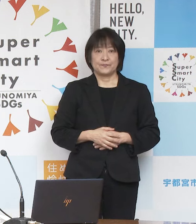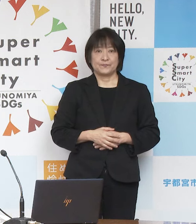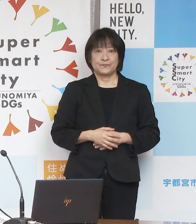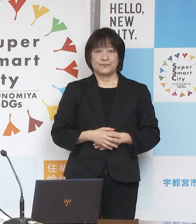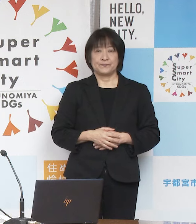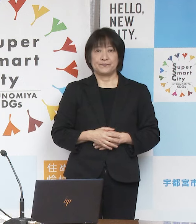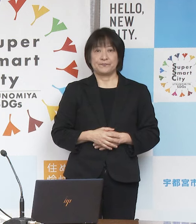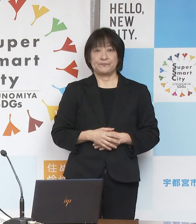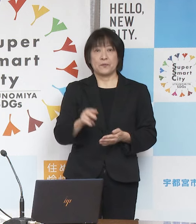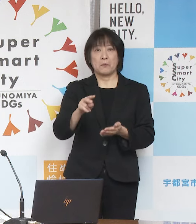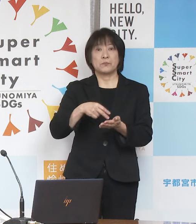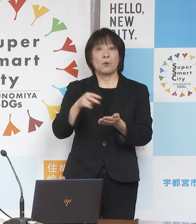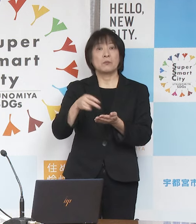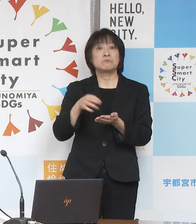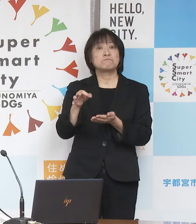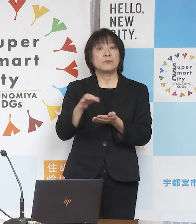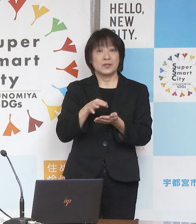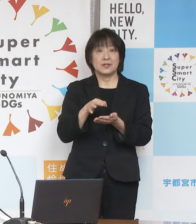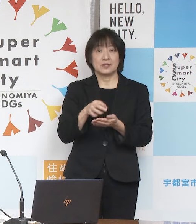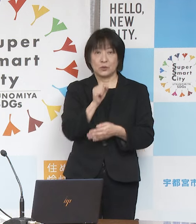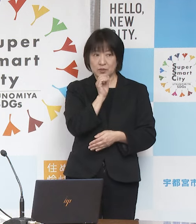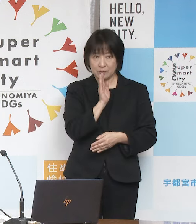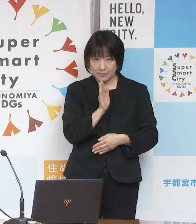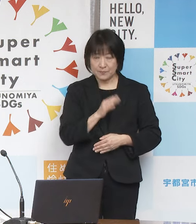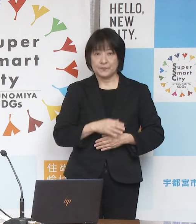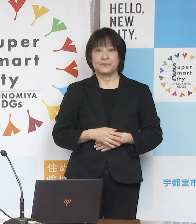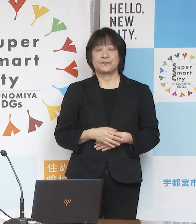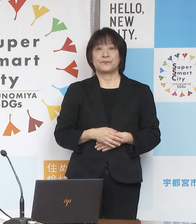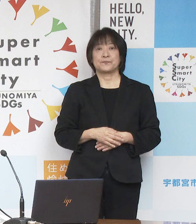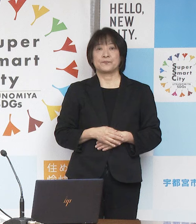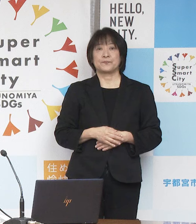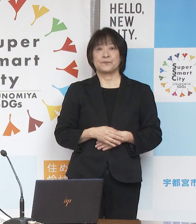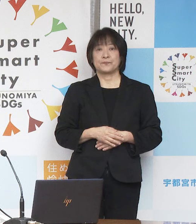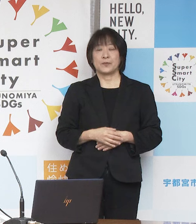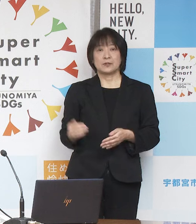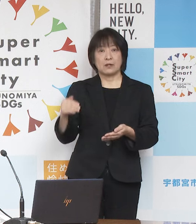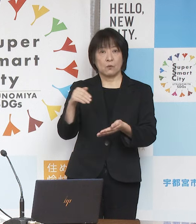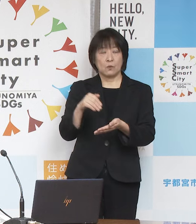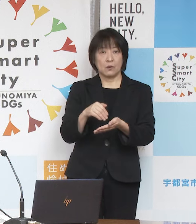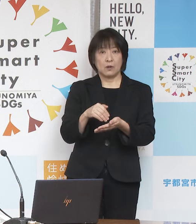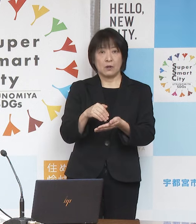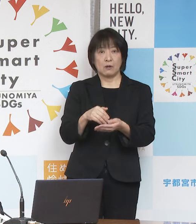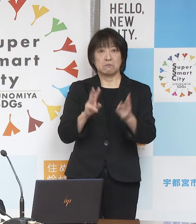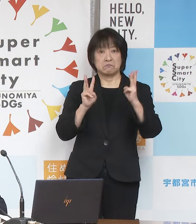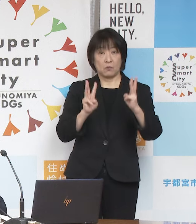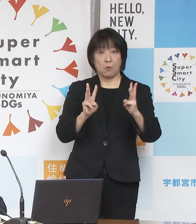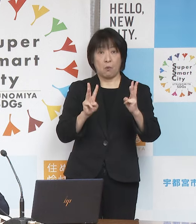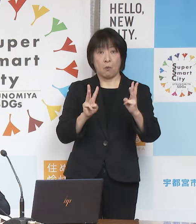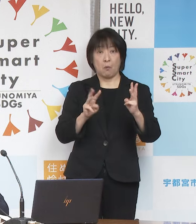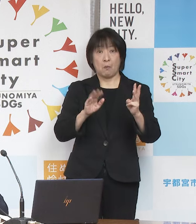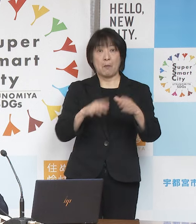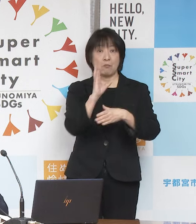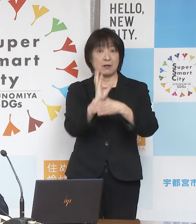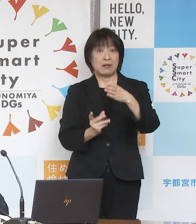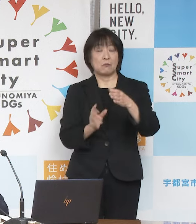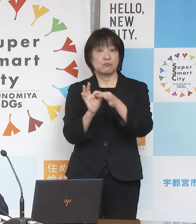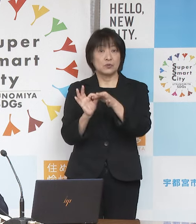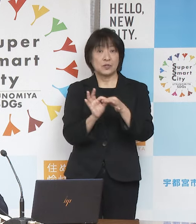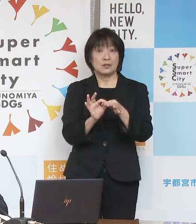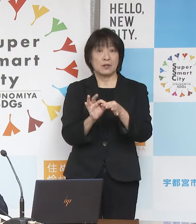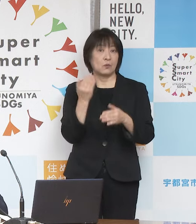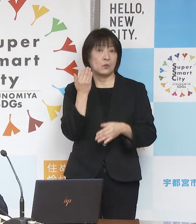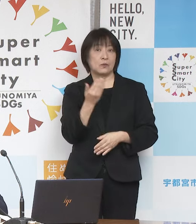ます読売新聞の井上ですご説明ありがとうございましたえっと最後のえっと3x3について伺いたいんですけど